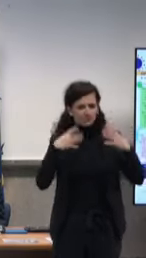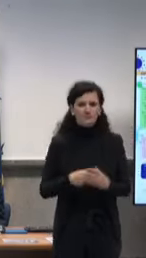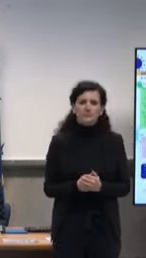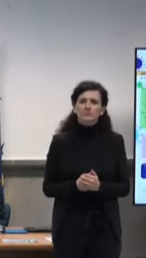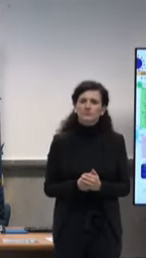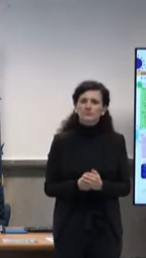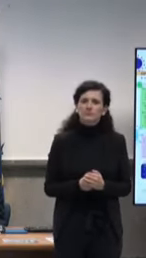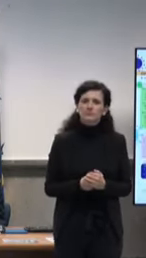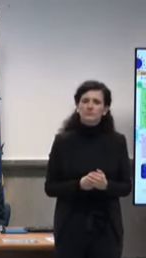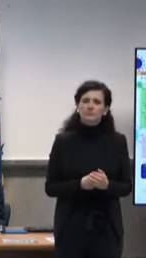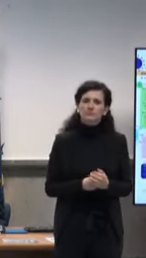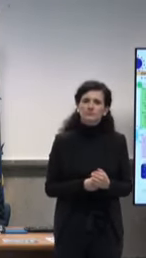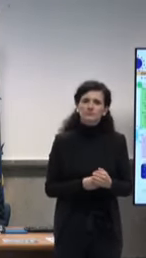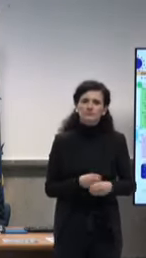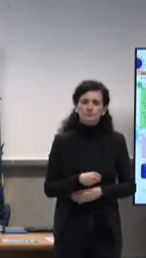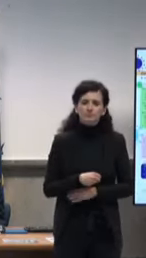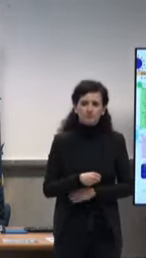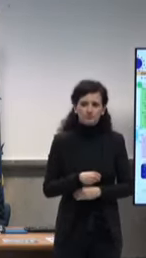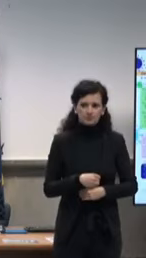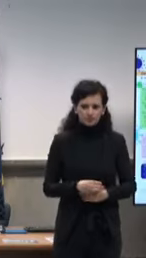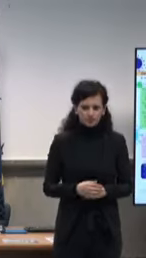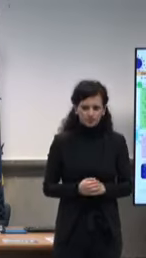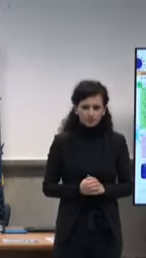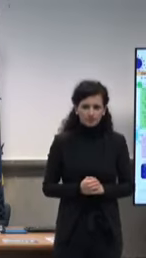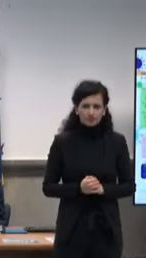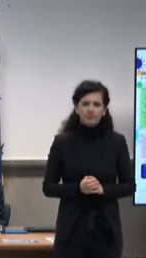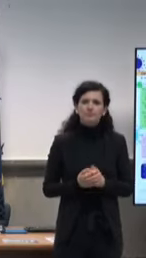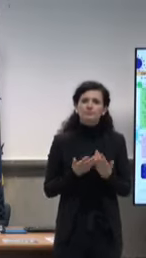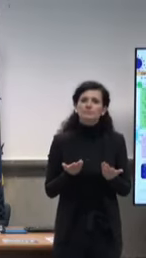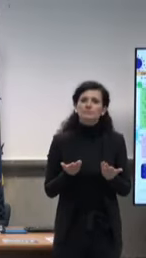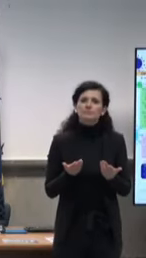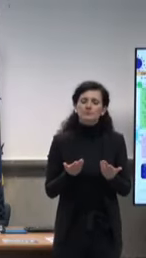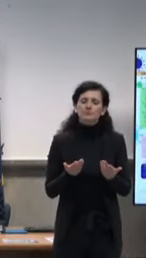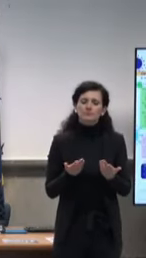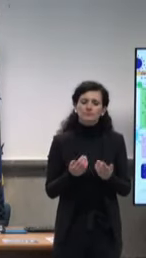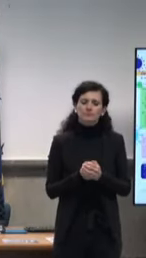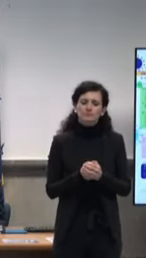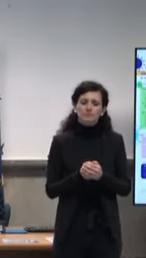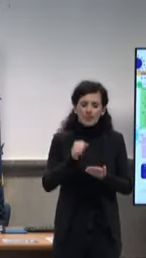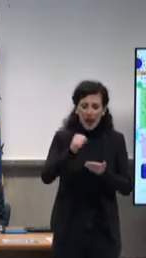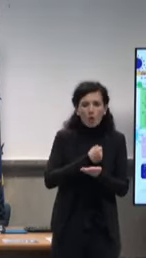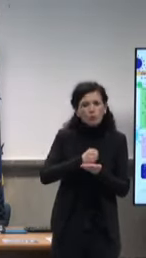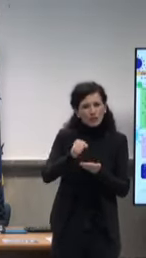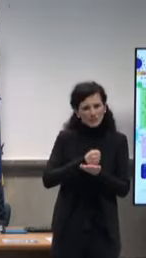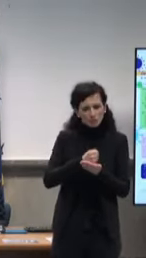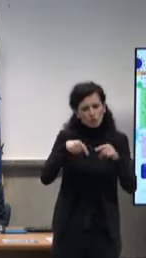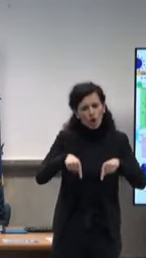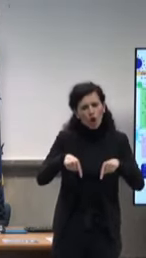ragionamento è come oggi è strutturato il sistema di autorizzazione